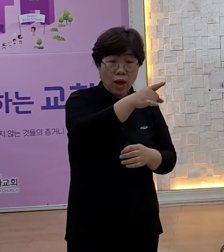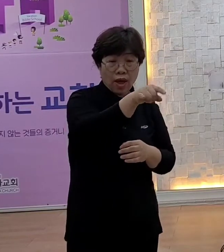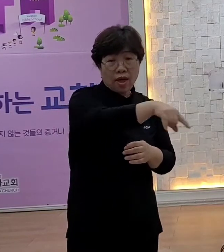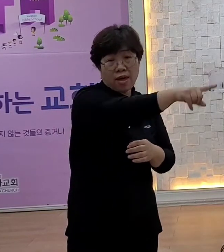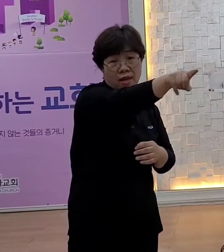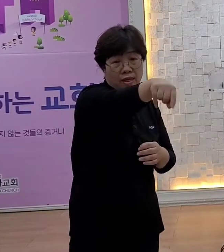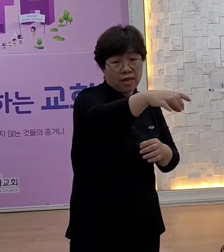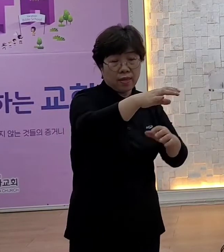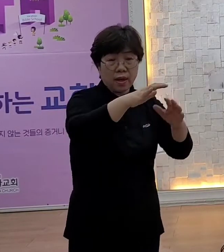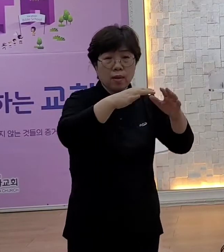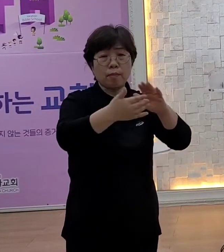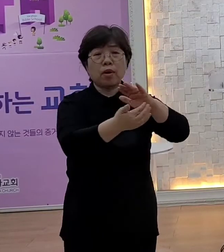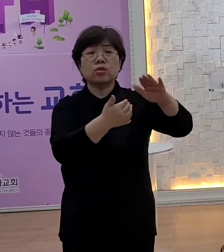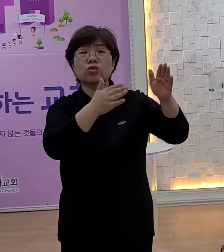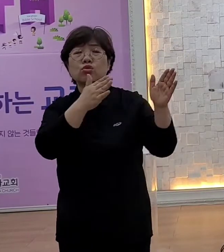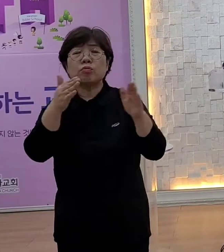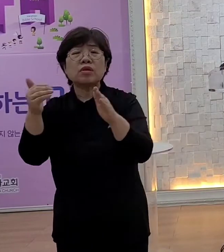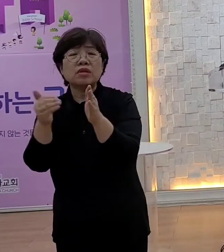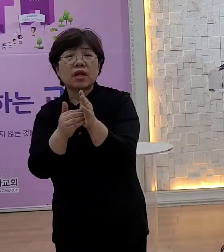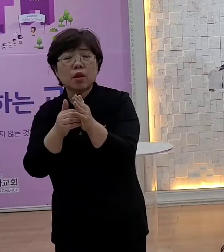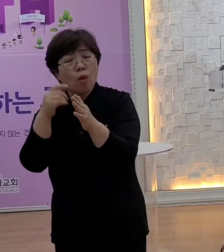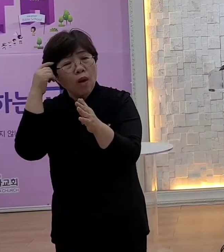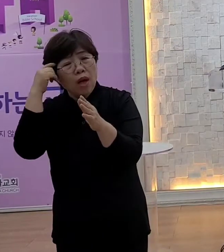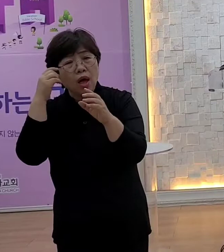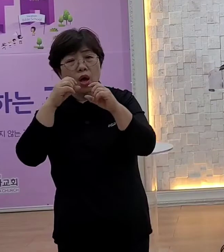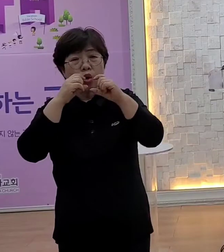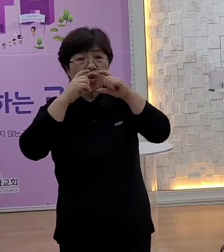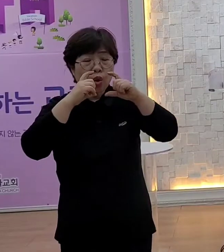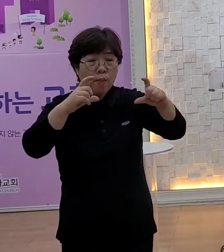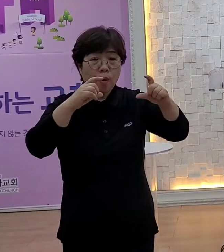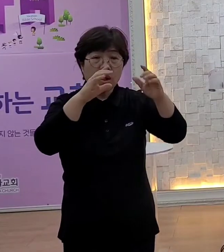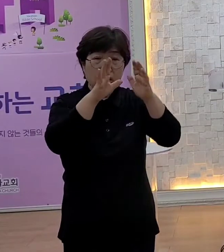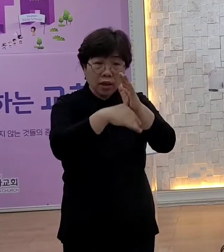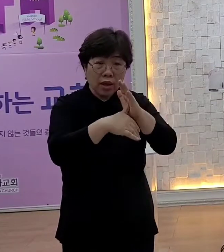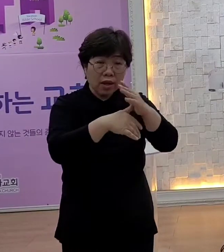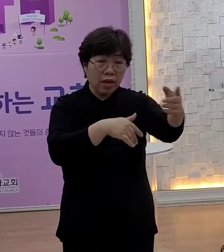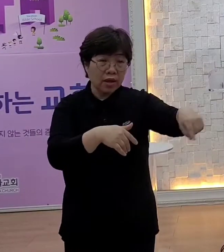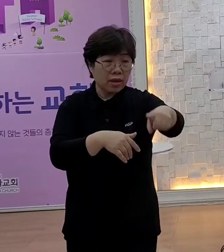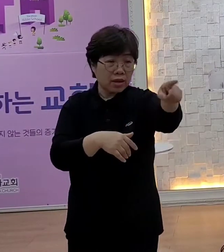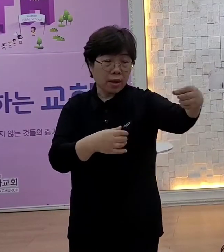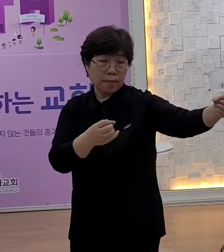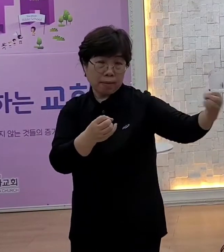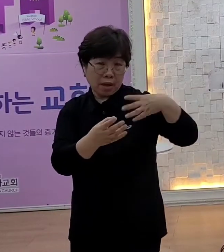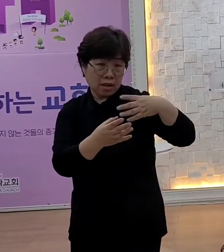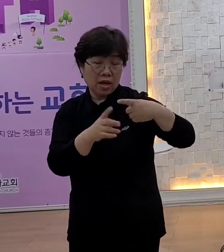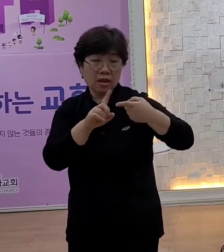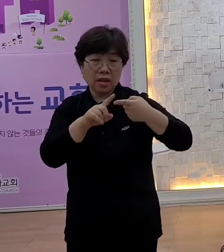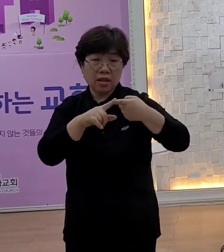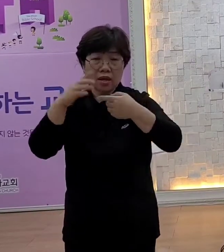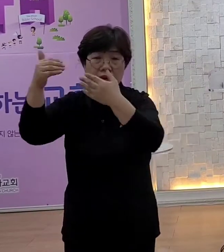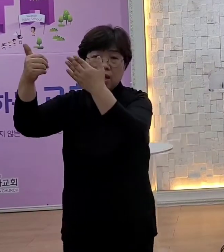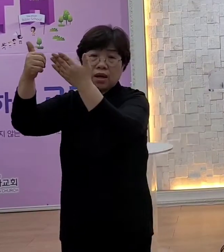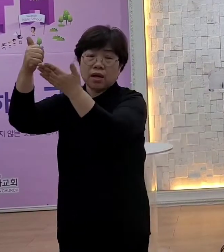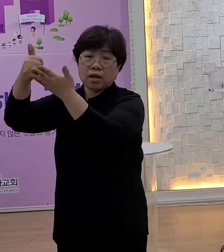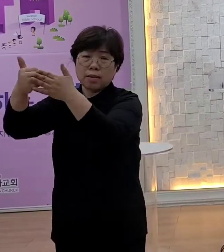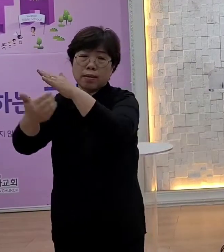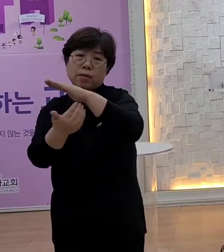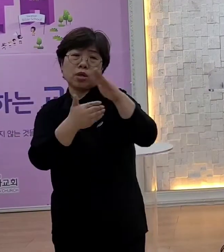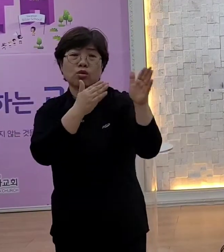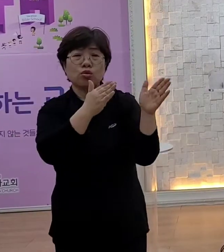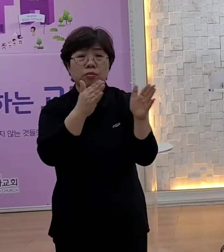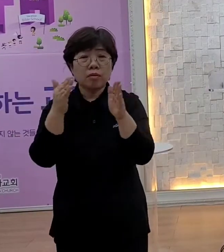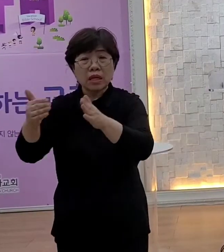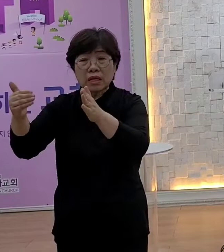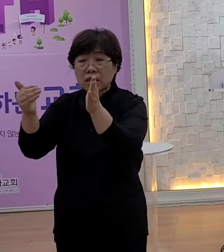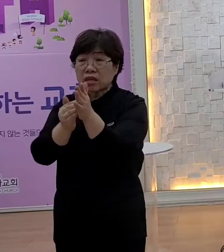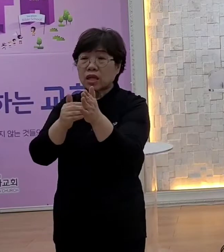데모나 온갖 이 나라가 양쪽으로 갈려있고 이런 일들이 왜 일어나는지 모르면서 막 우리 각자의 나름의 소견에 옳은